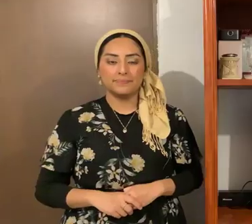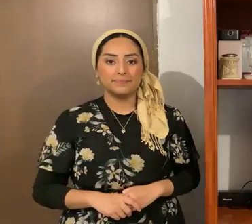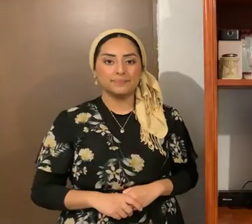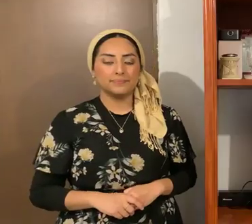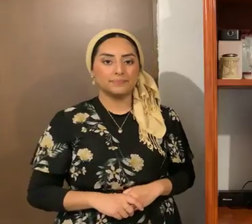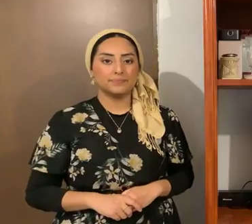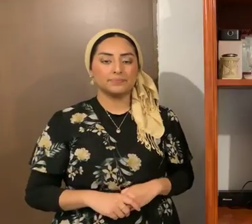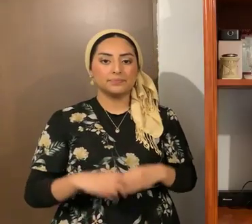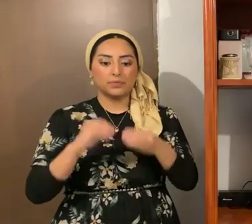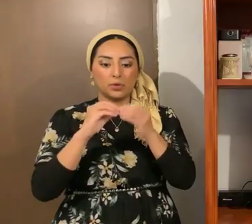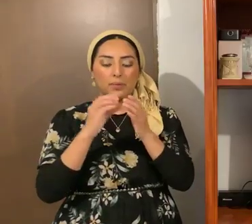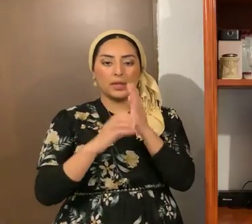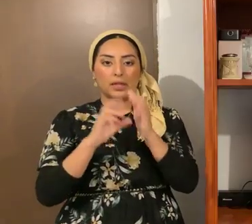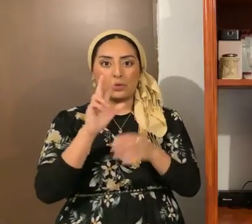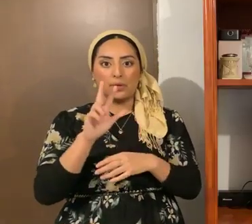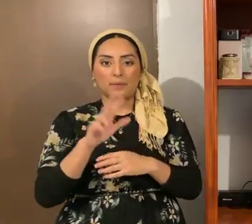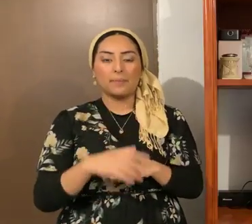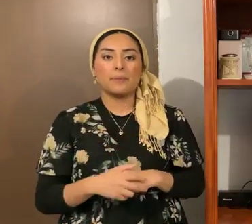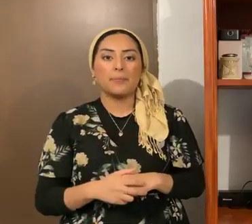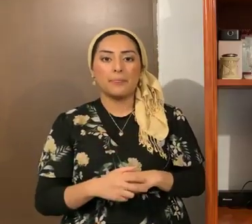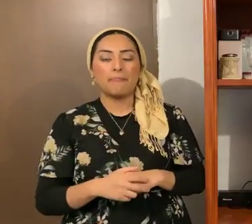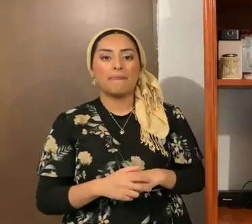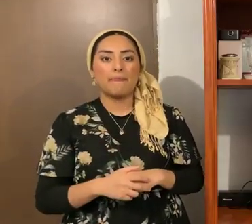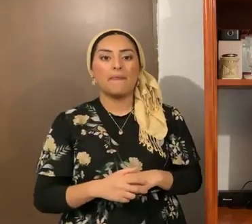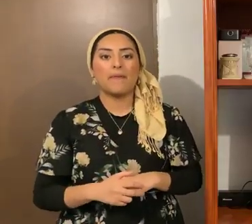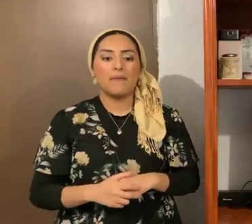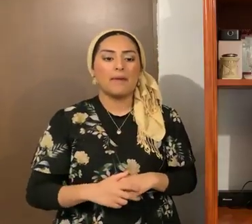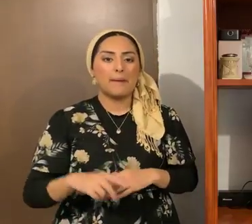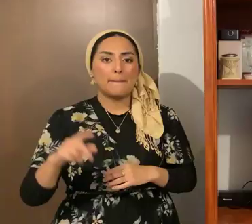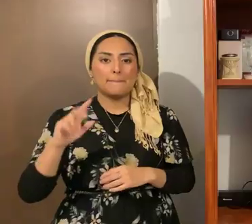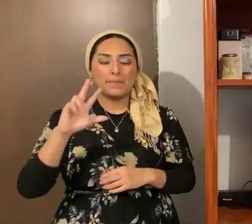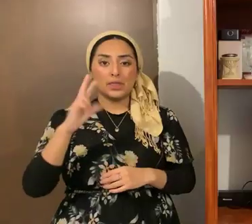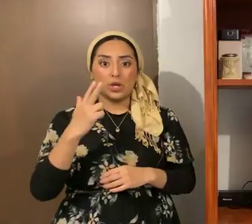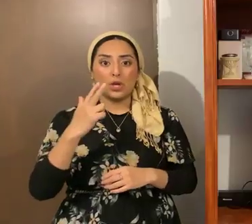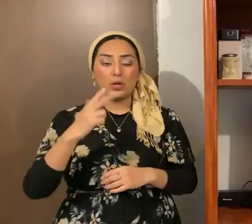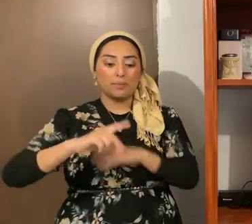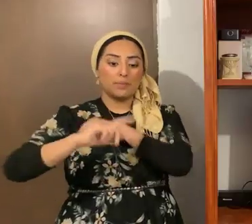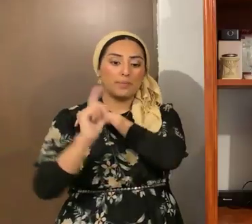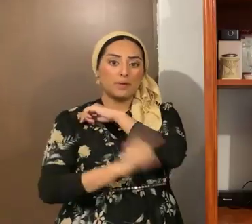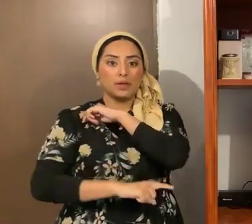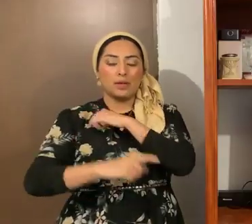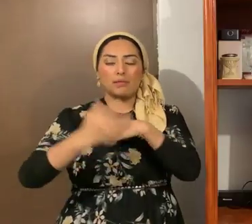Eso. Número 3, una plaga. El tercer castigo, una plaga.